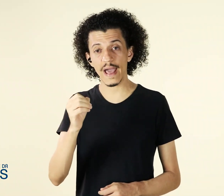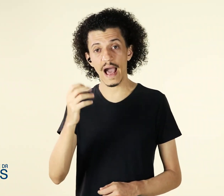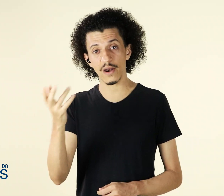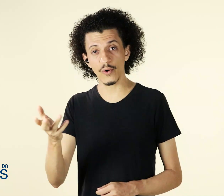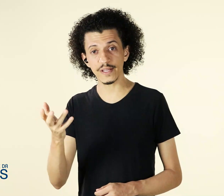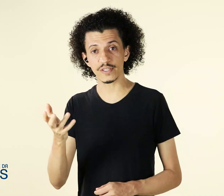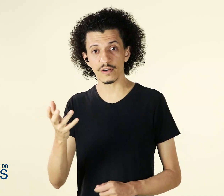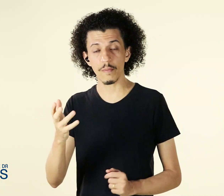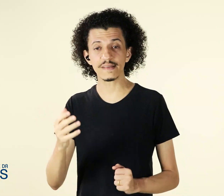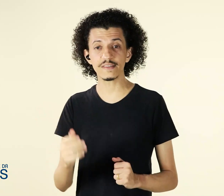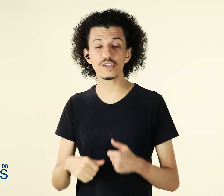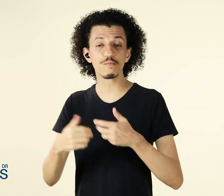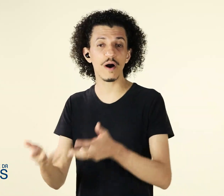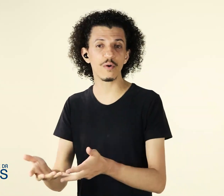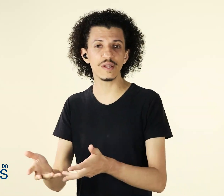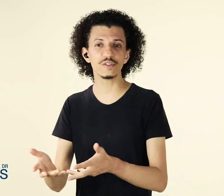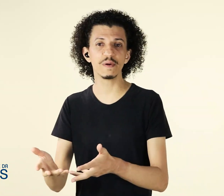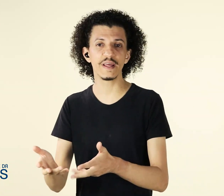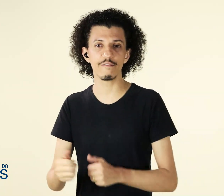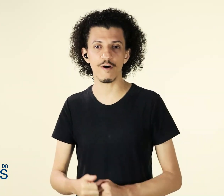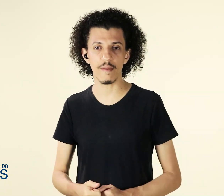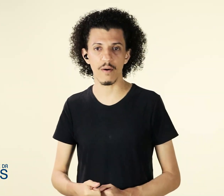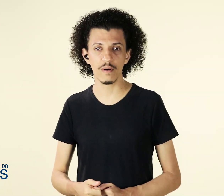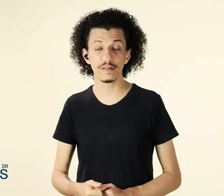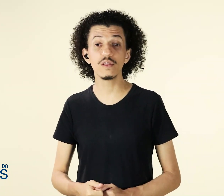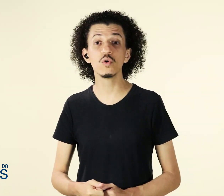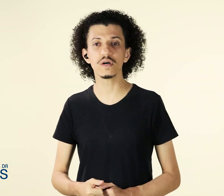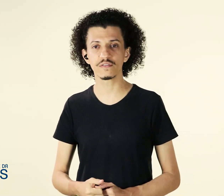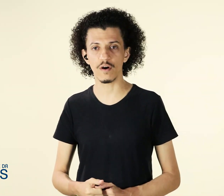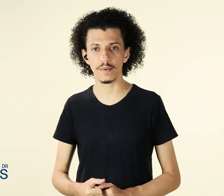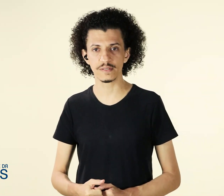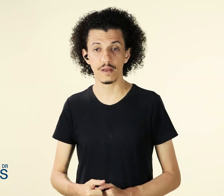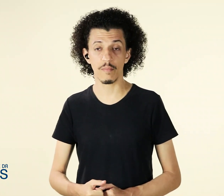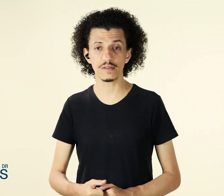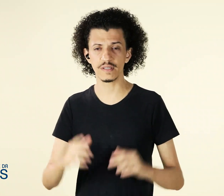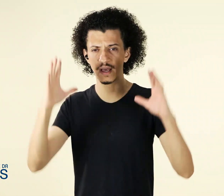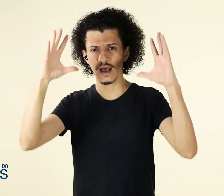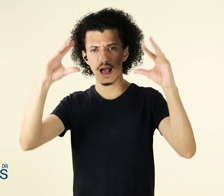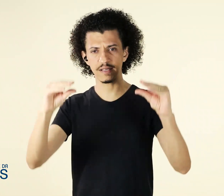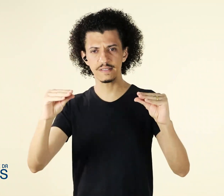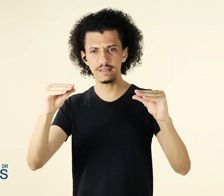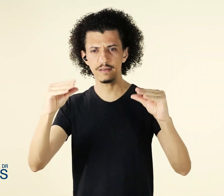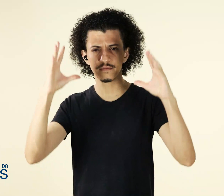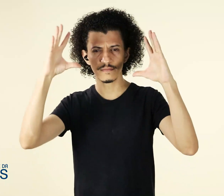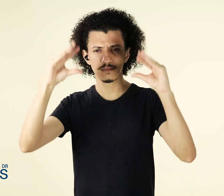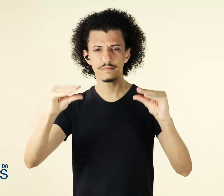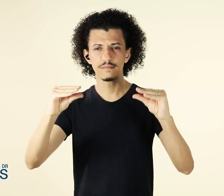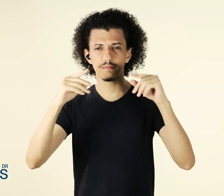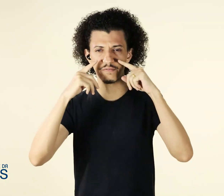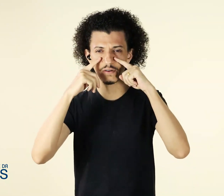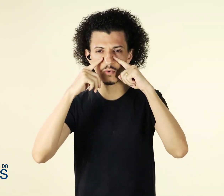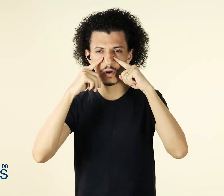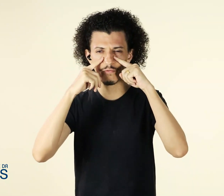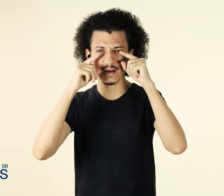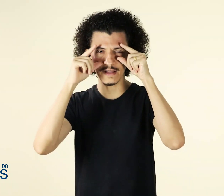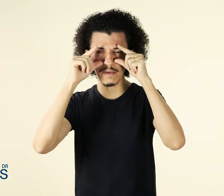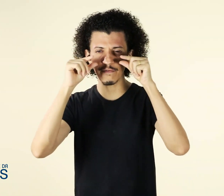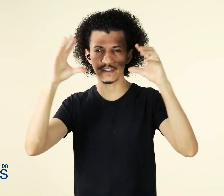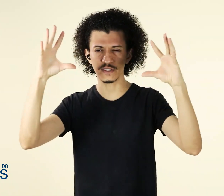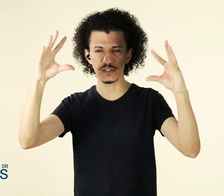à noite, como é que você diz boa noite de maneira informal? Tem duas formas. Pode ser assim, tá vendo? O olho fica até meio fechadinho,